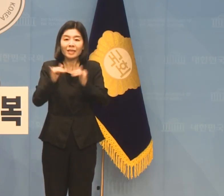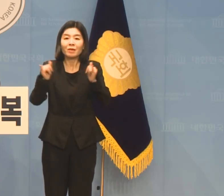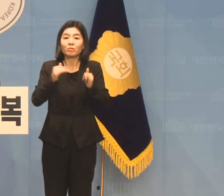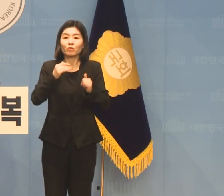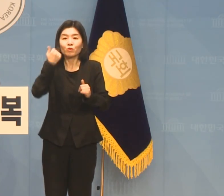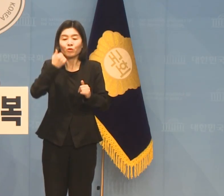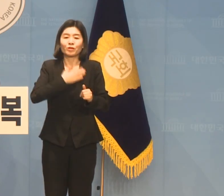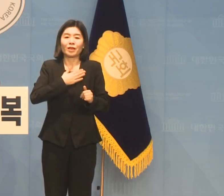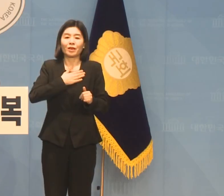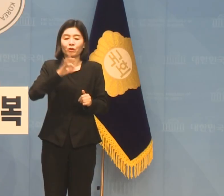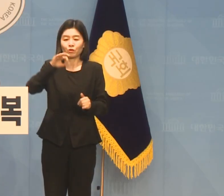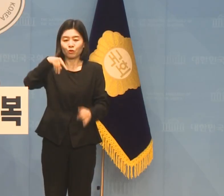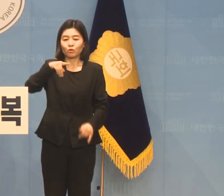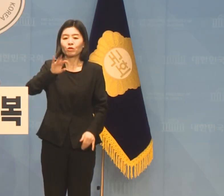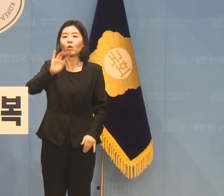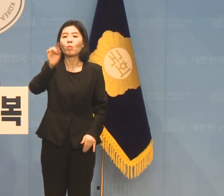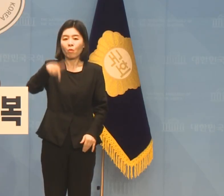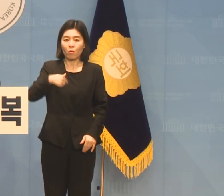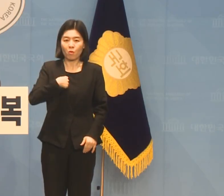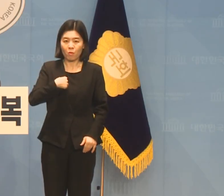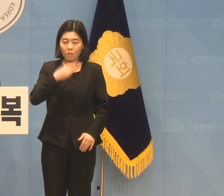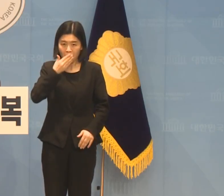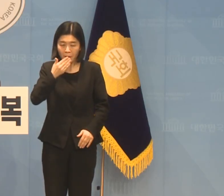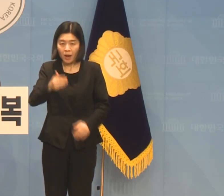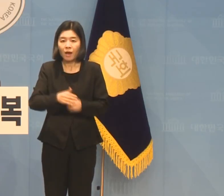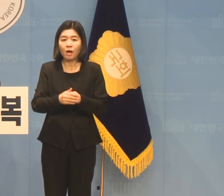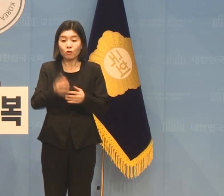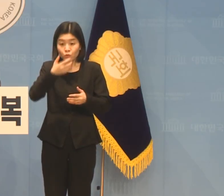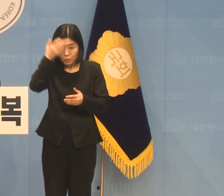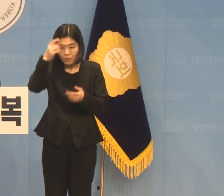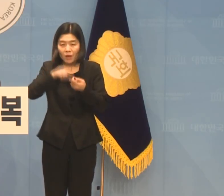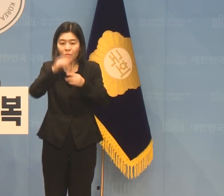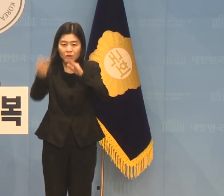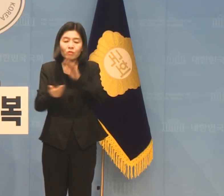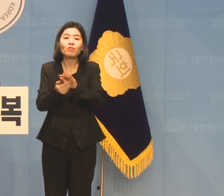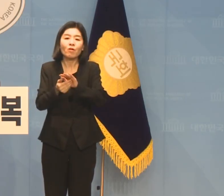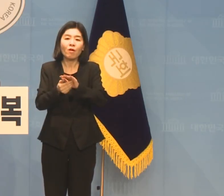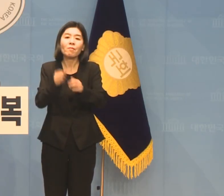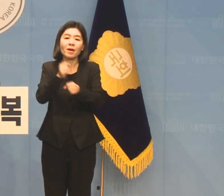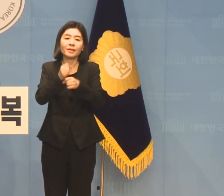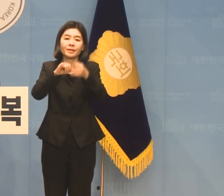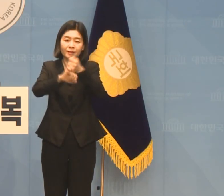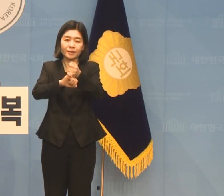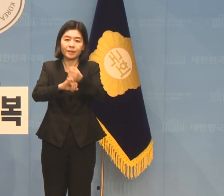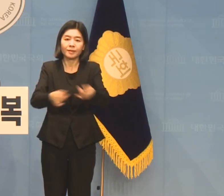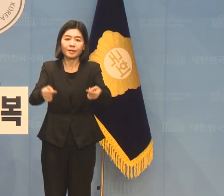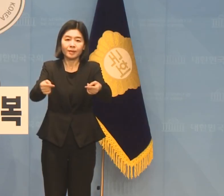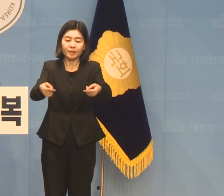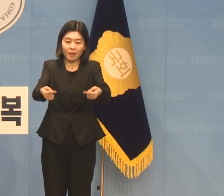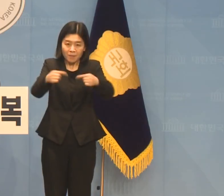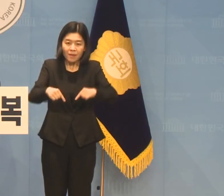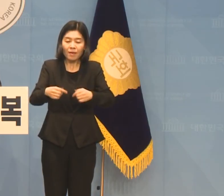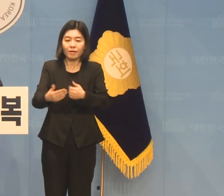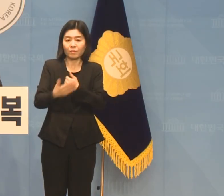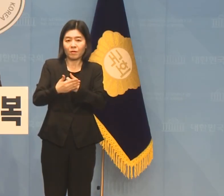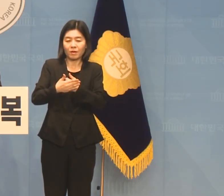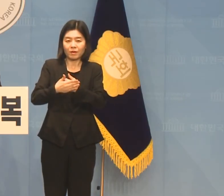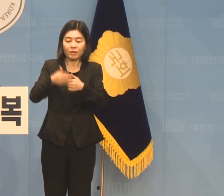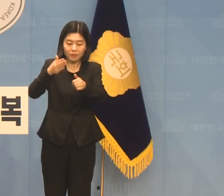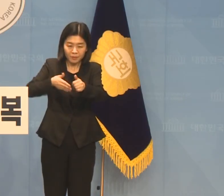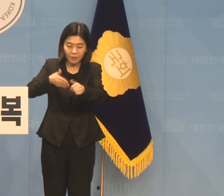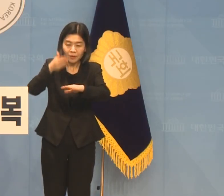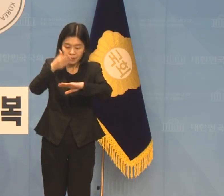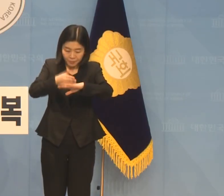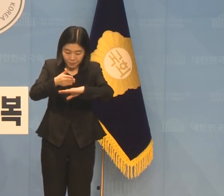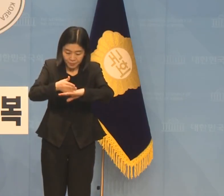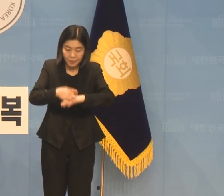말하고 꿈을 현실로 만들어 가겠습니다. 함께해 주십시오. 감사합니다.